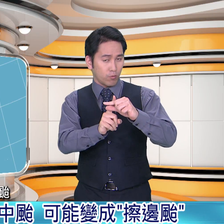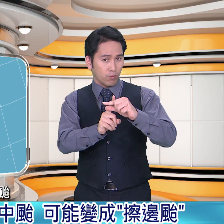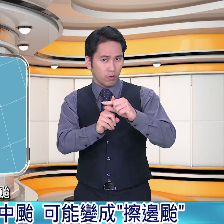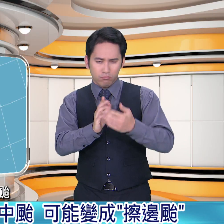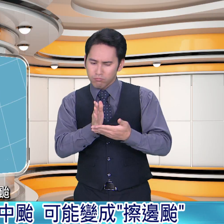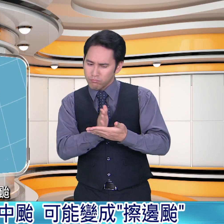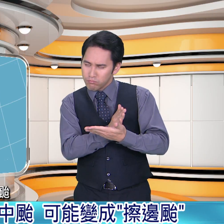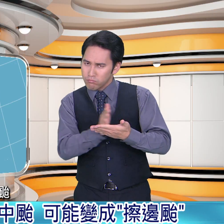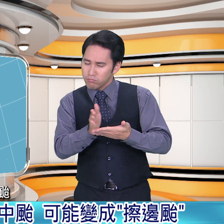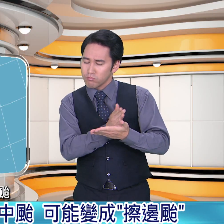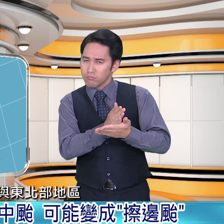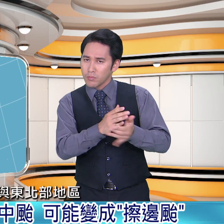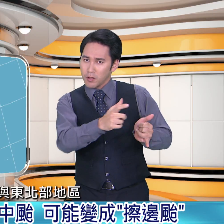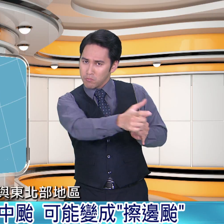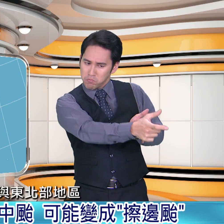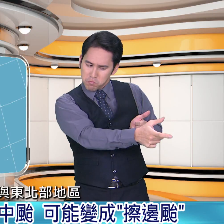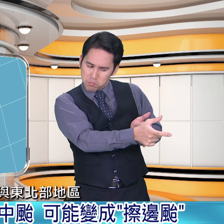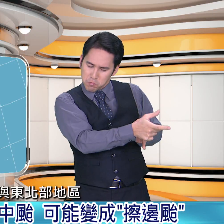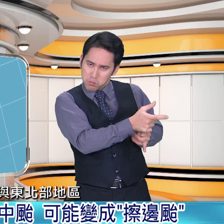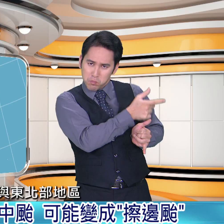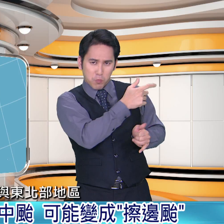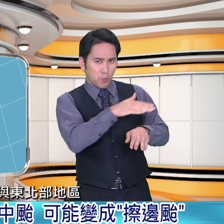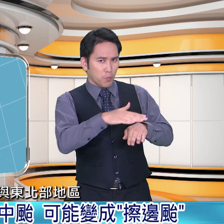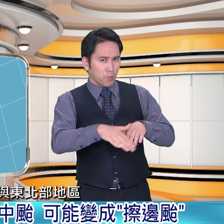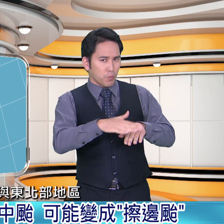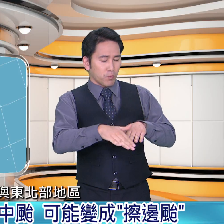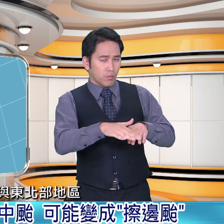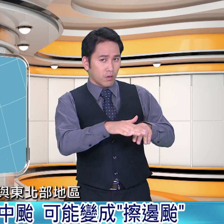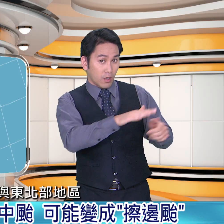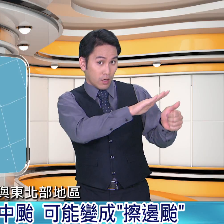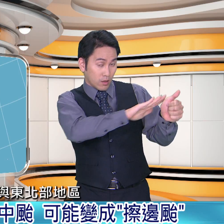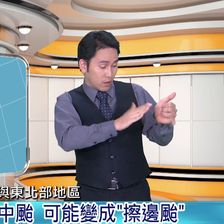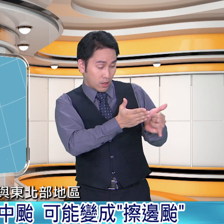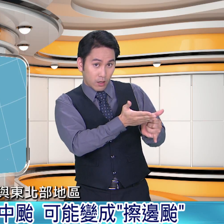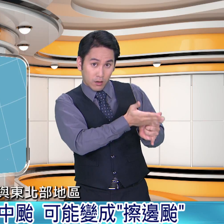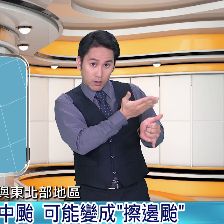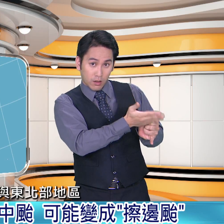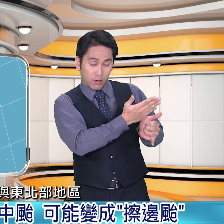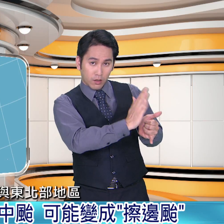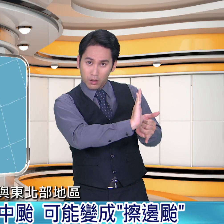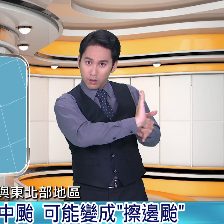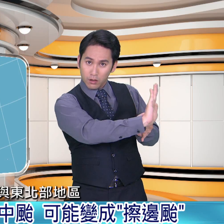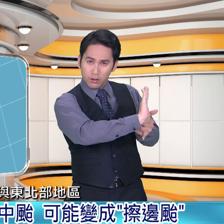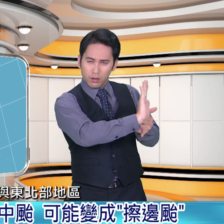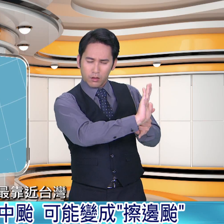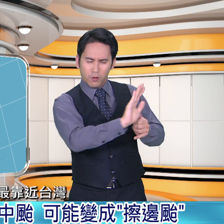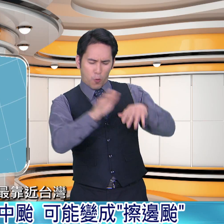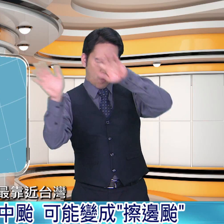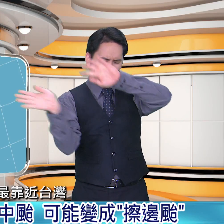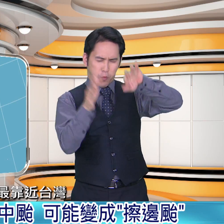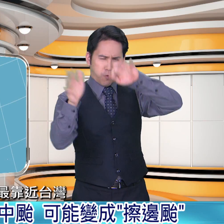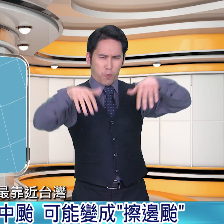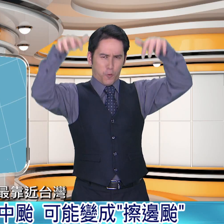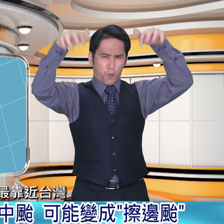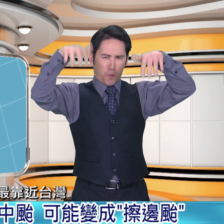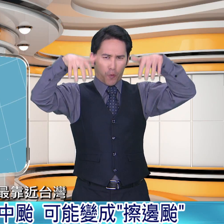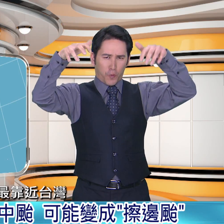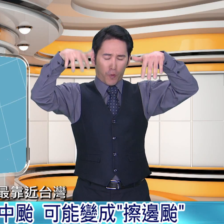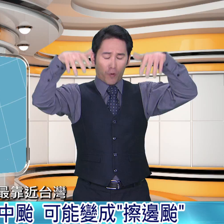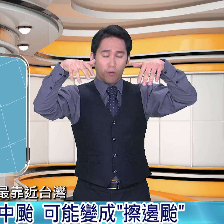边台，间接会影响到北部跟东北部地区。预计下周二台